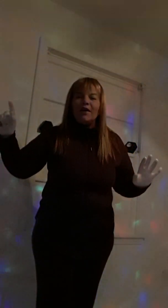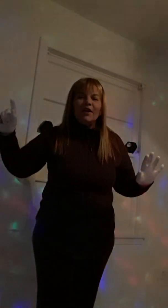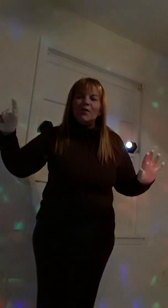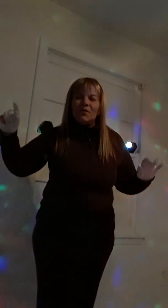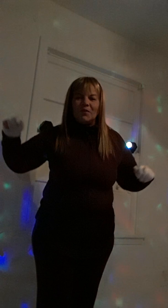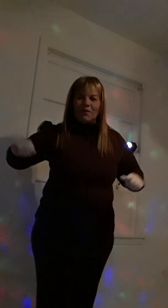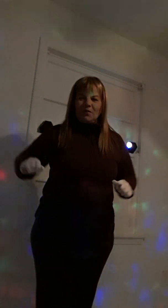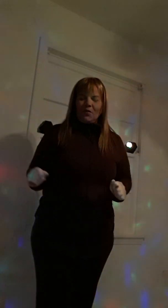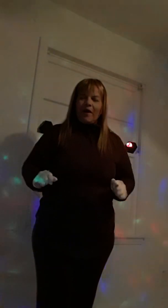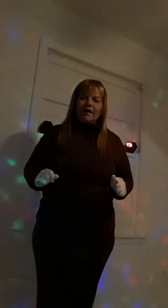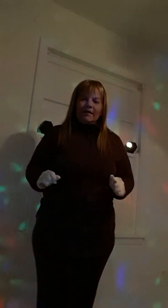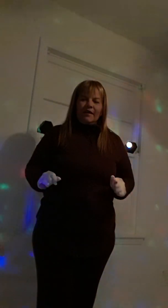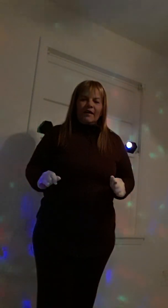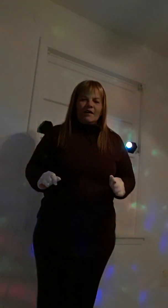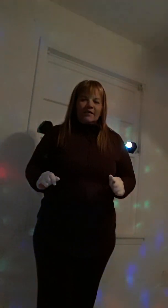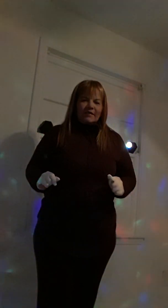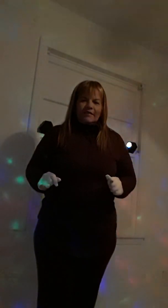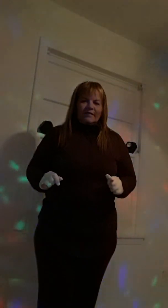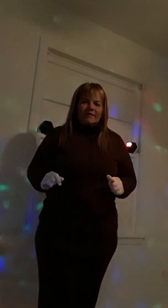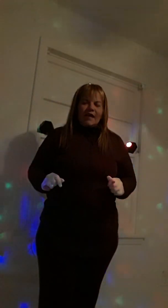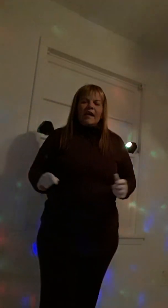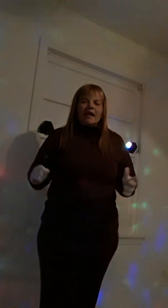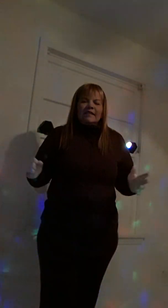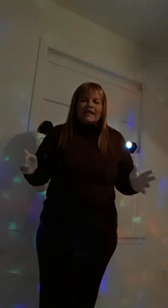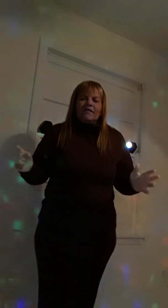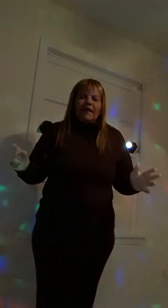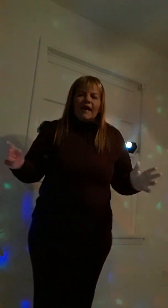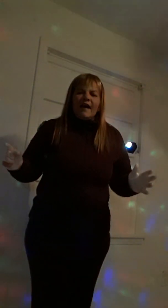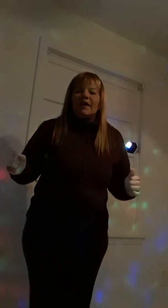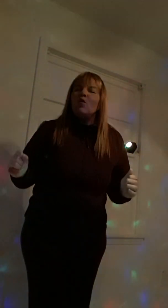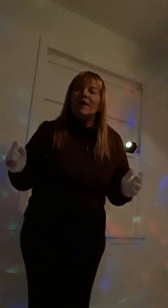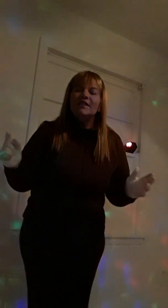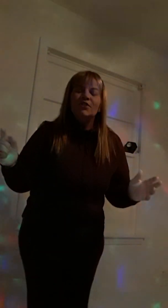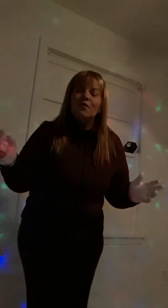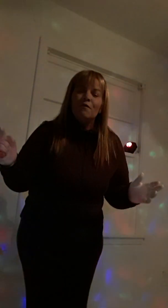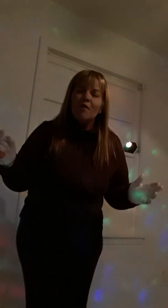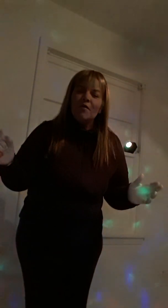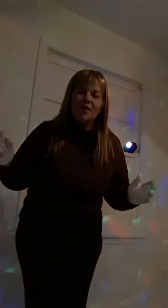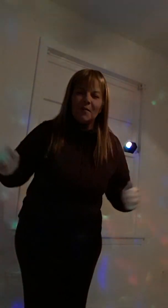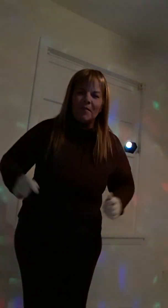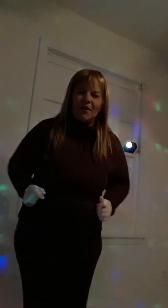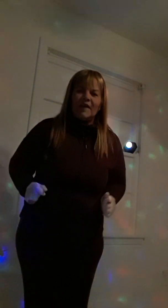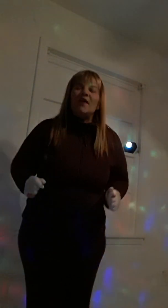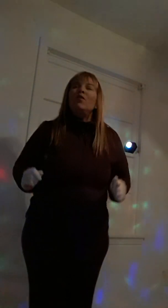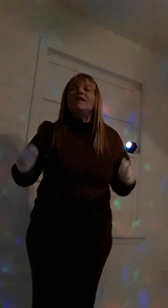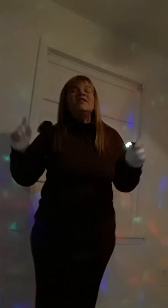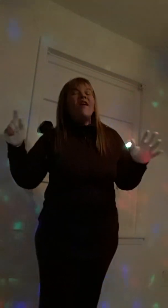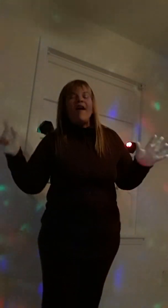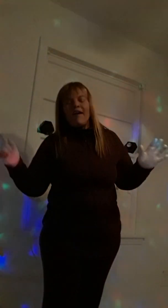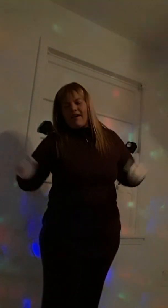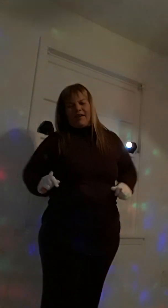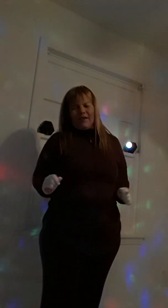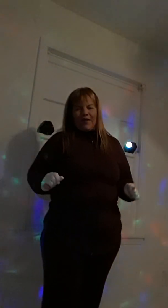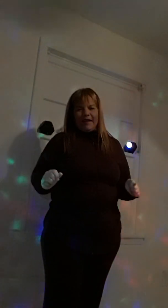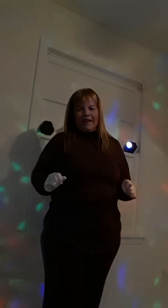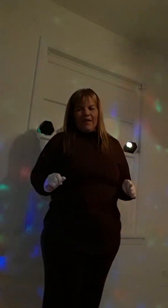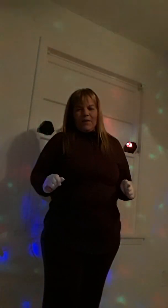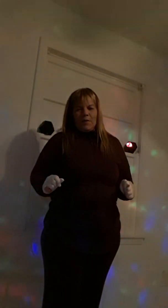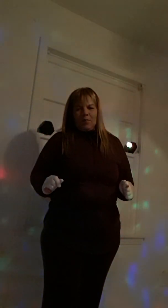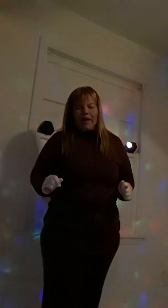you, right? And stuff like that. And what is your phone number? Can we talk, right?